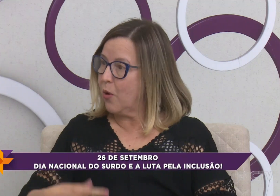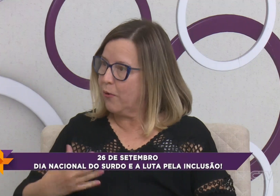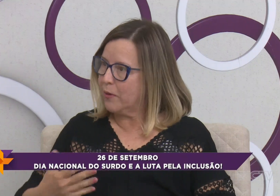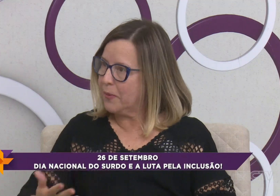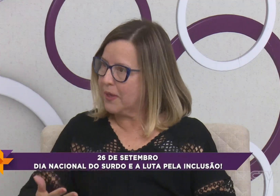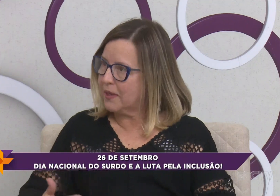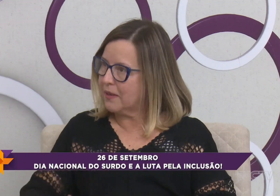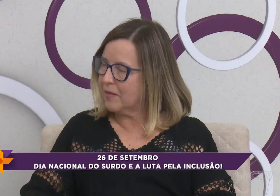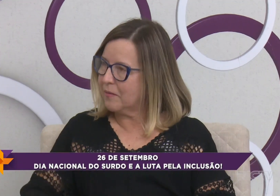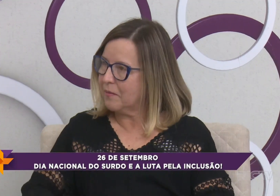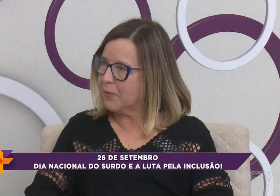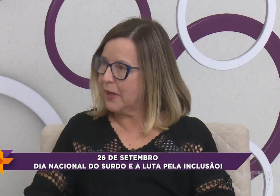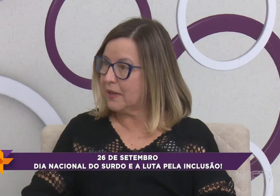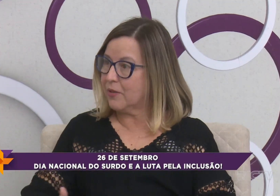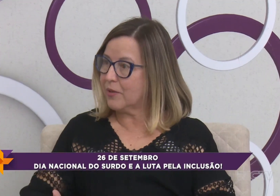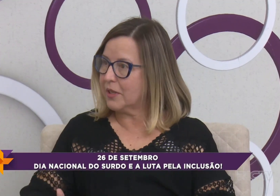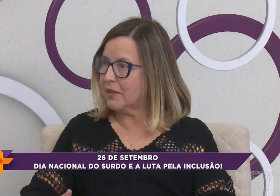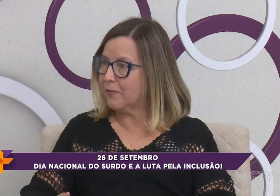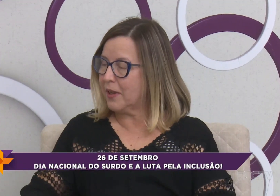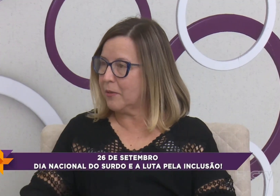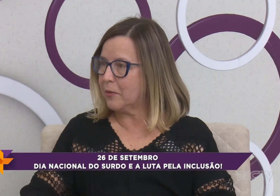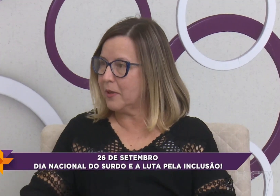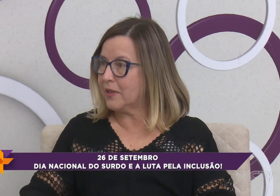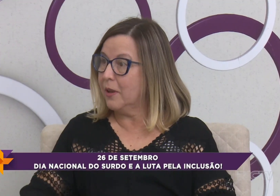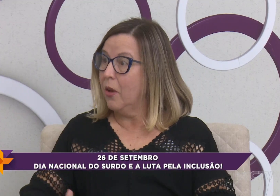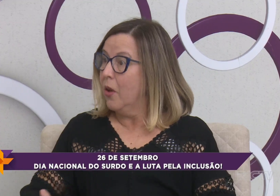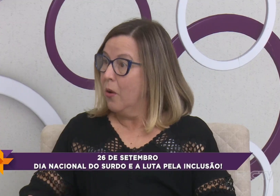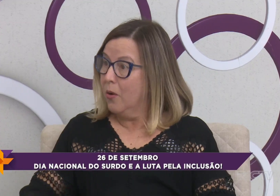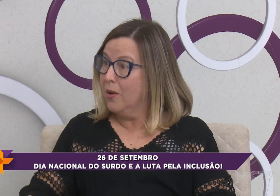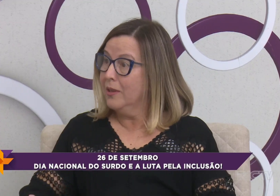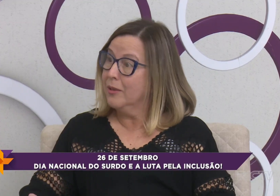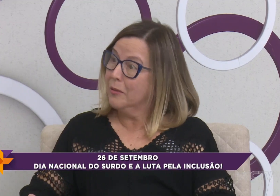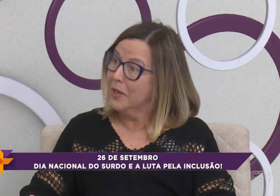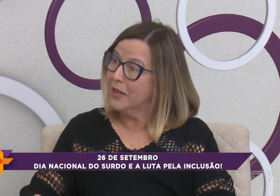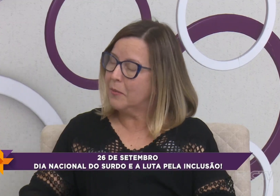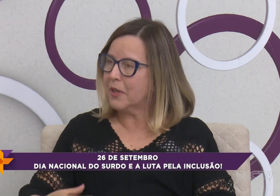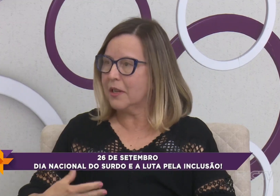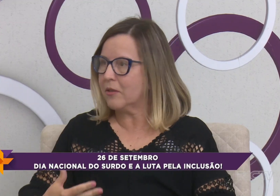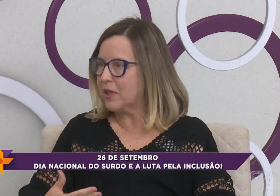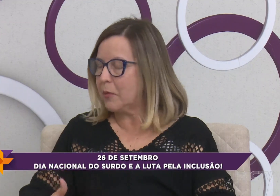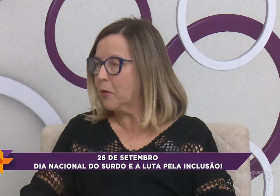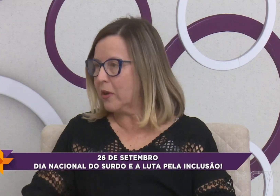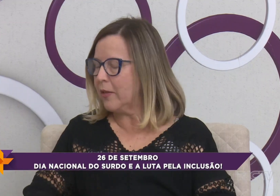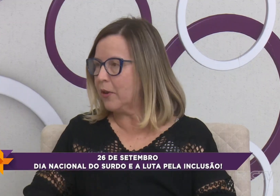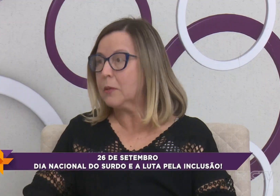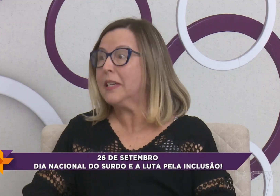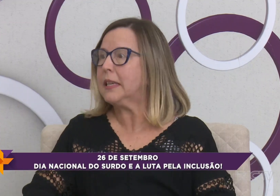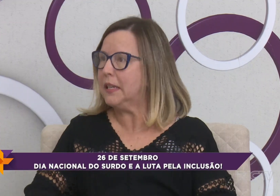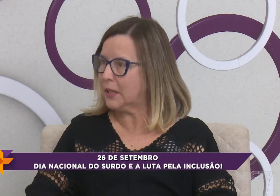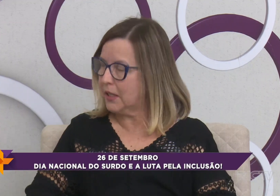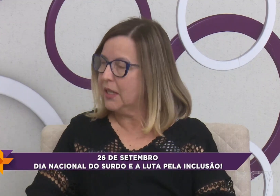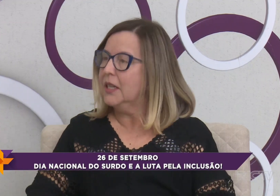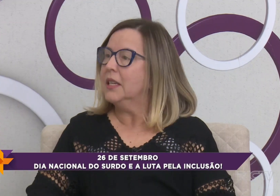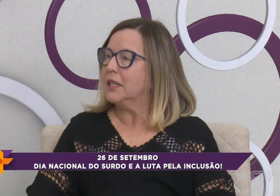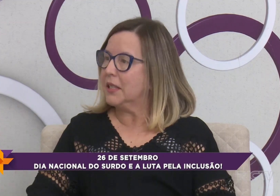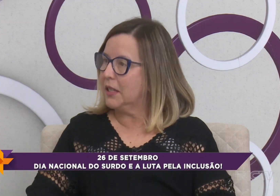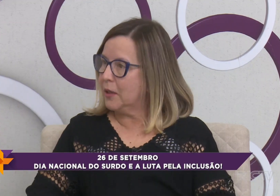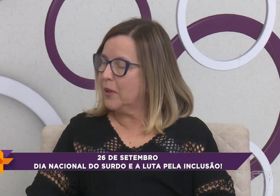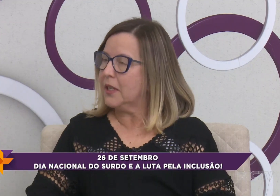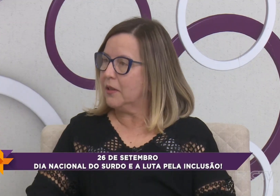ouvem para falar. Tem uns que falam mais ou menos assim, oi, tudo bem? Porque eles não sabem colocar as fotos, eles... Não volume também. Sim, mas eles